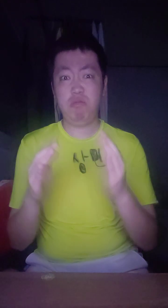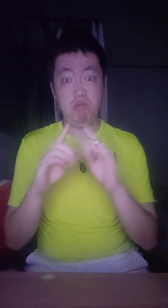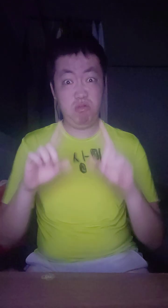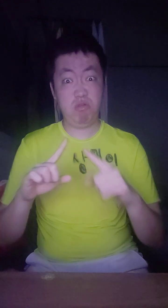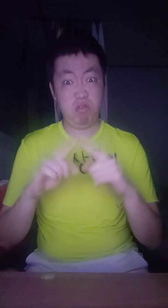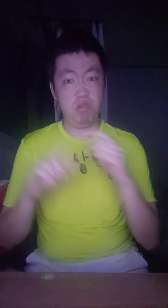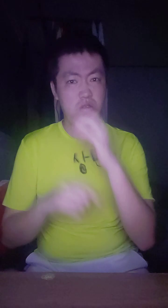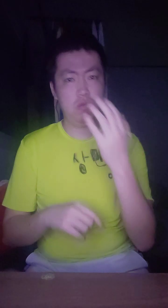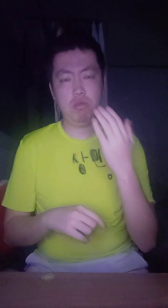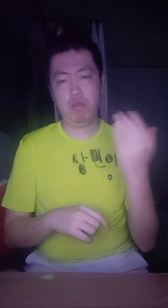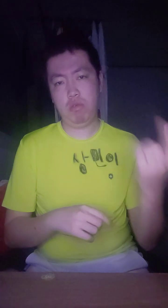사이로 알려졌습니다.